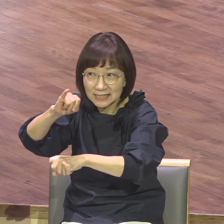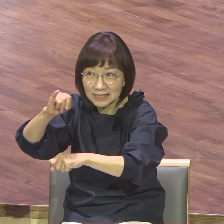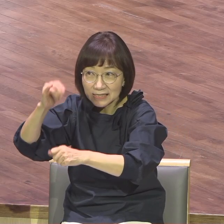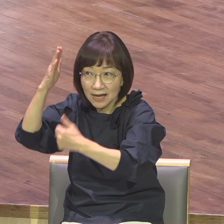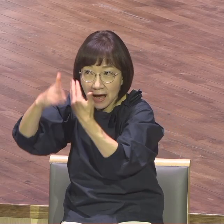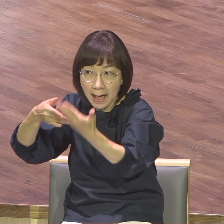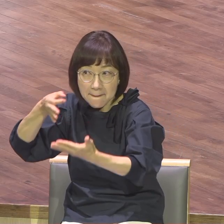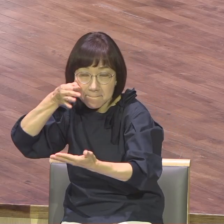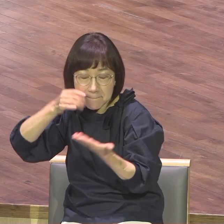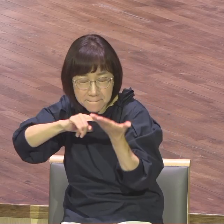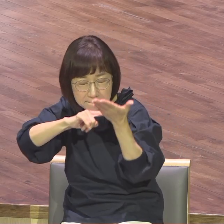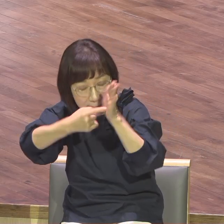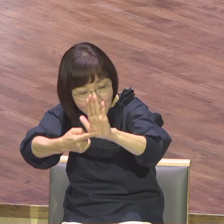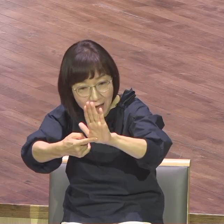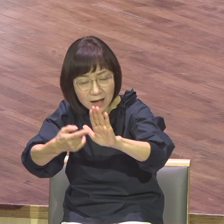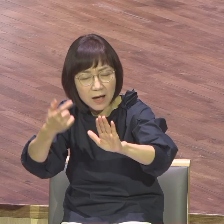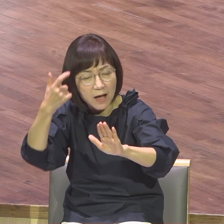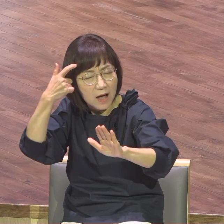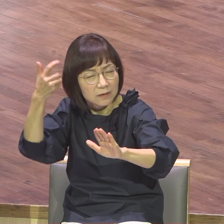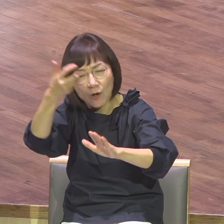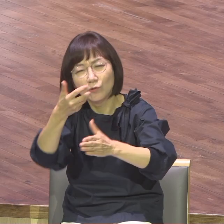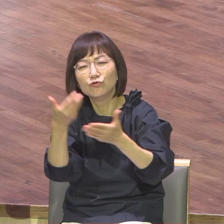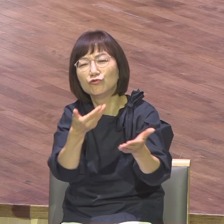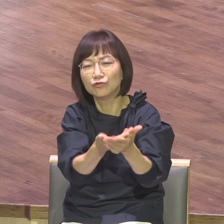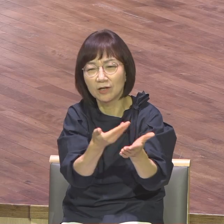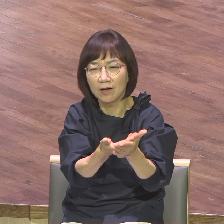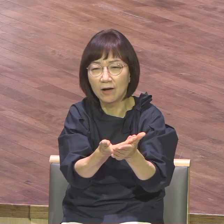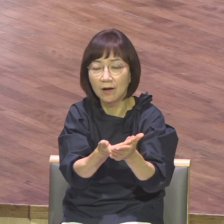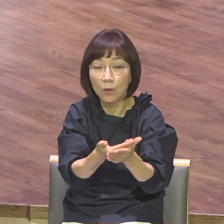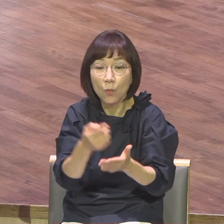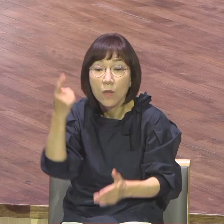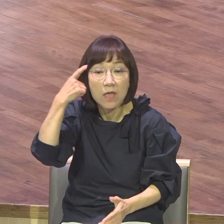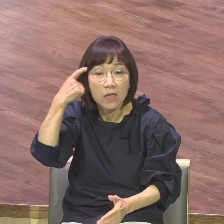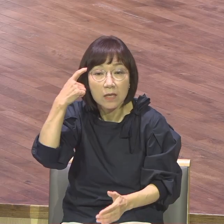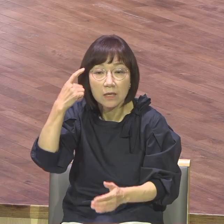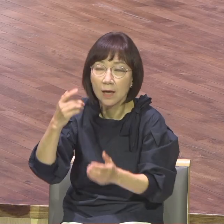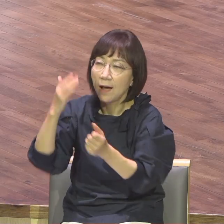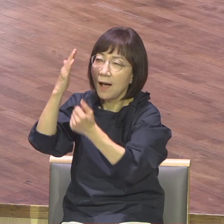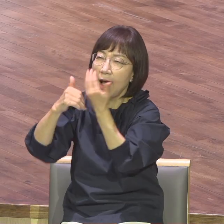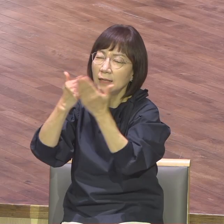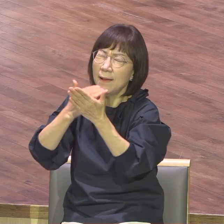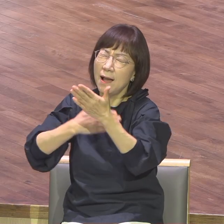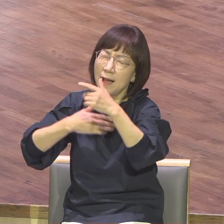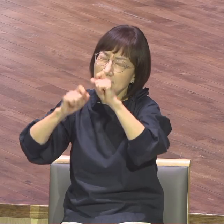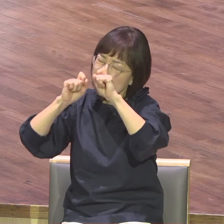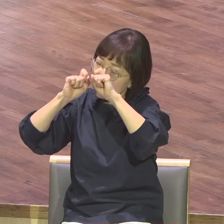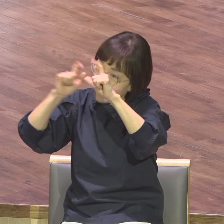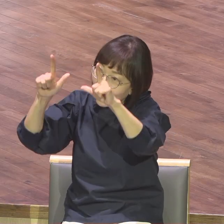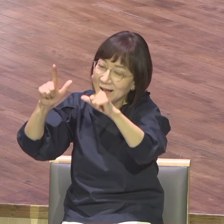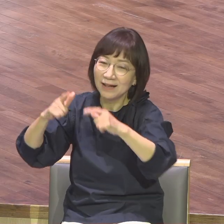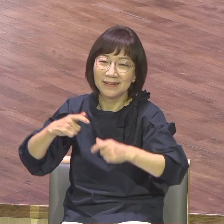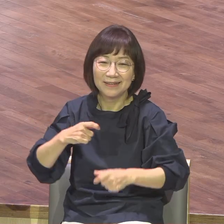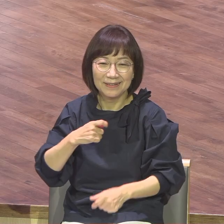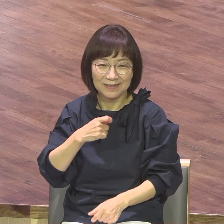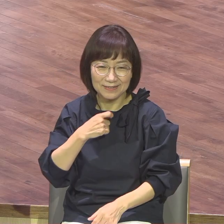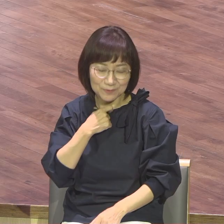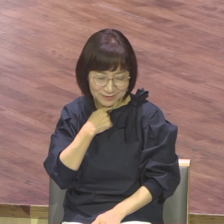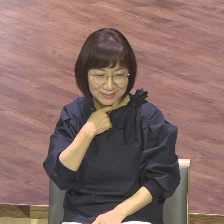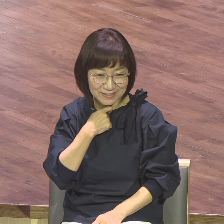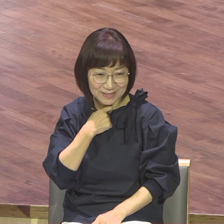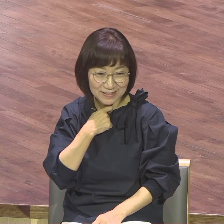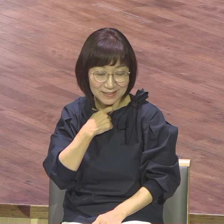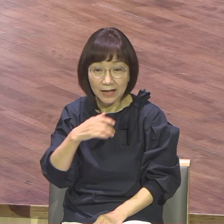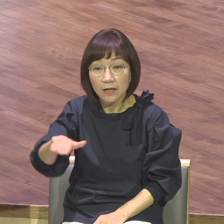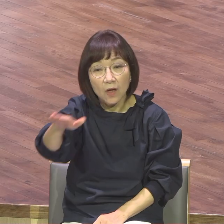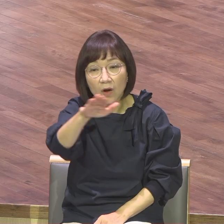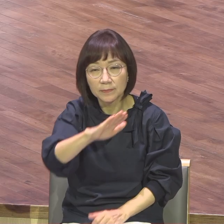지혜와 계시의 영을 주셔서 하나님을 더 알게 하시고 제일 중요한 기도거든요. 여러분